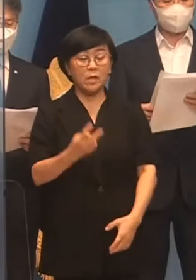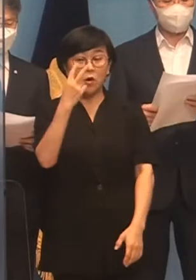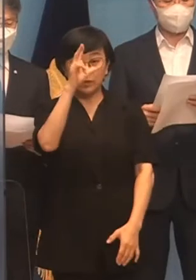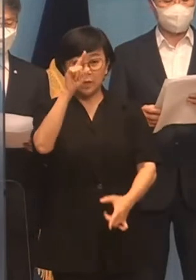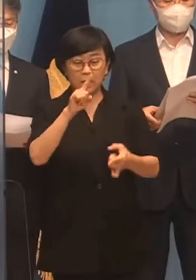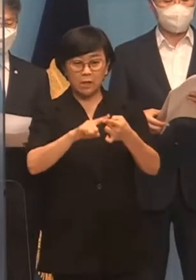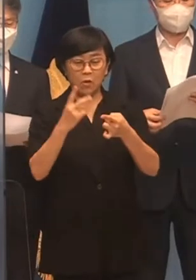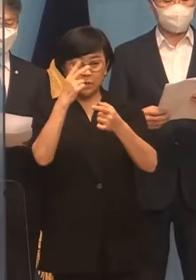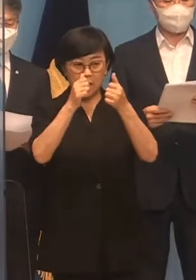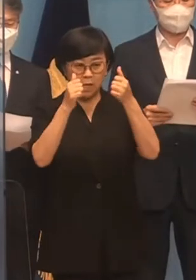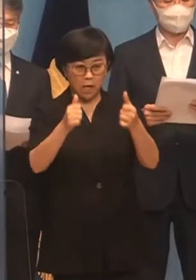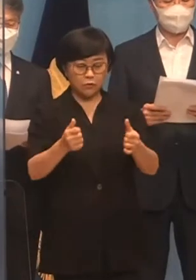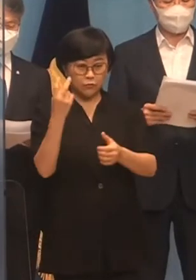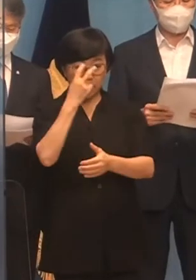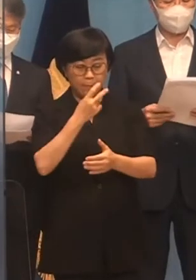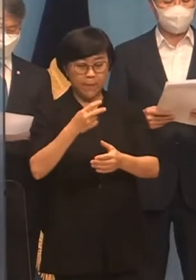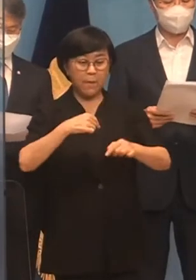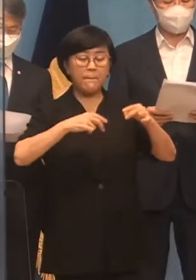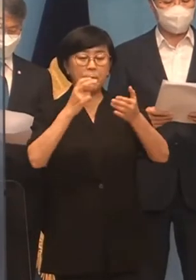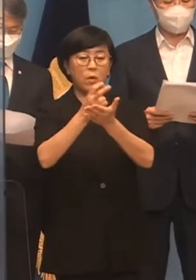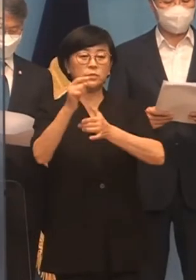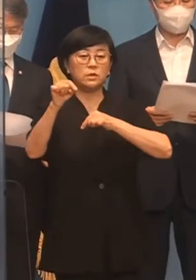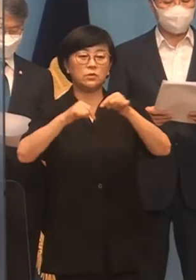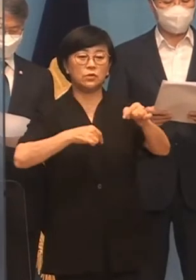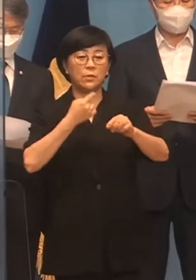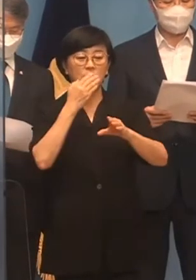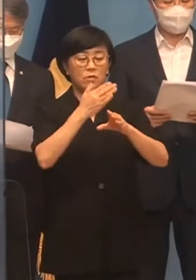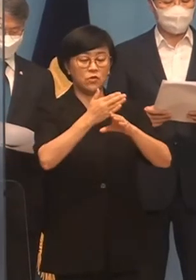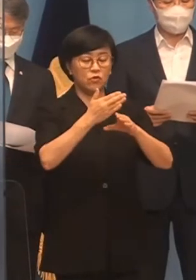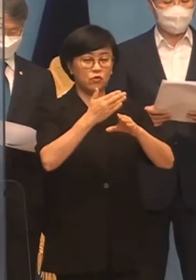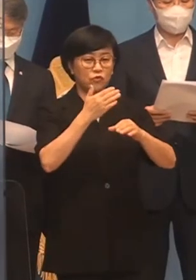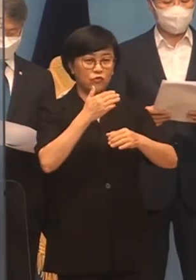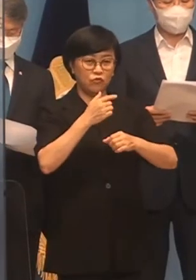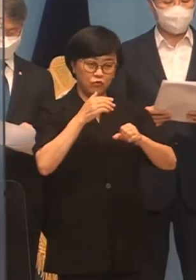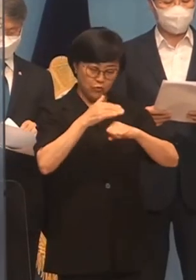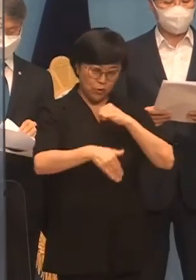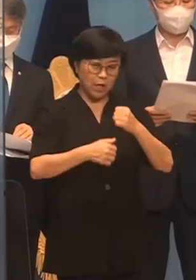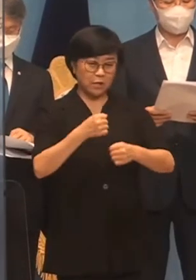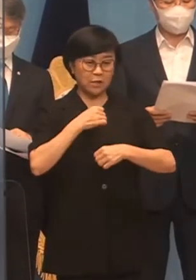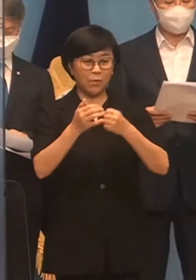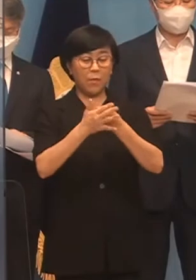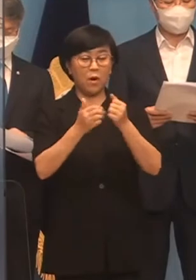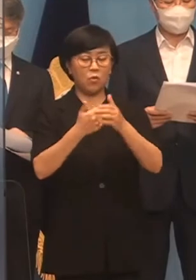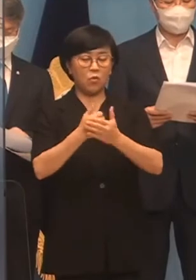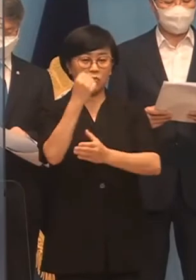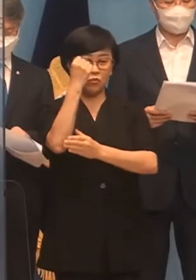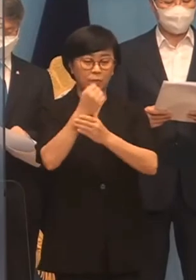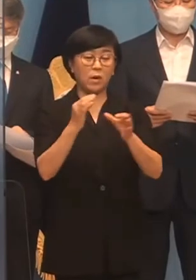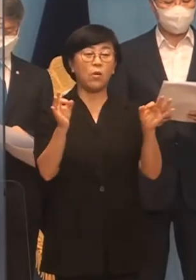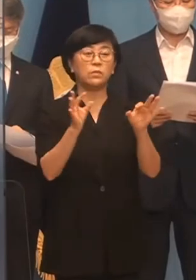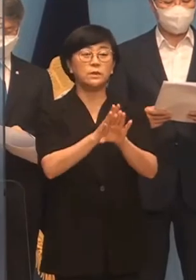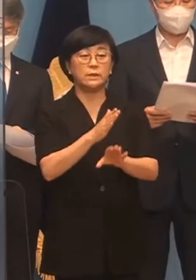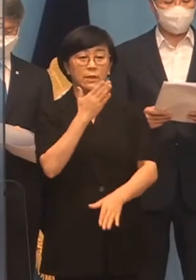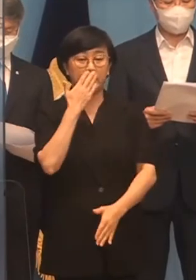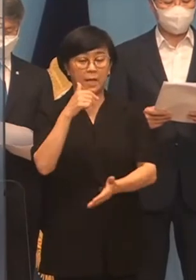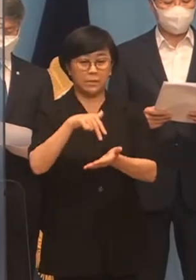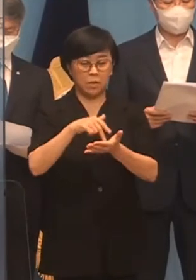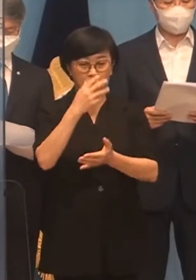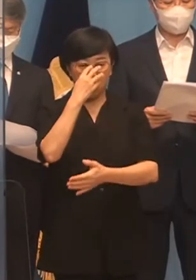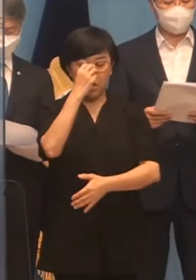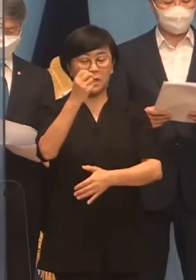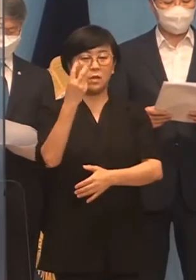검찰청의 검사가 수사해야만 법치주의와 민주주의가 수호될 수 있고 부패가 척결될 수 있다는 주장은